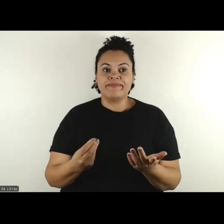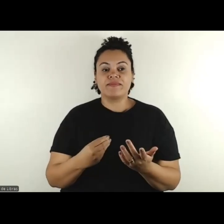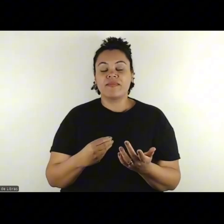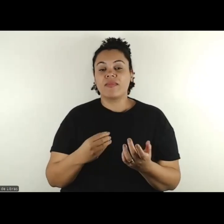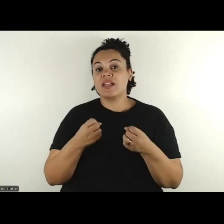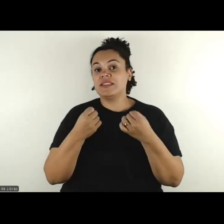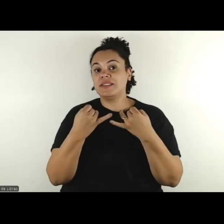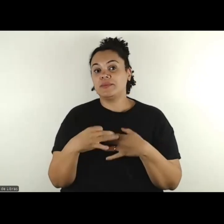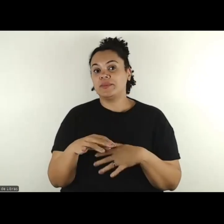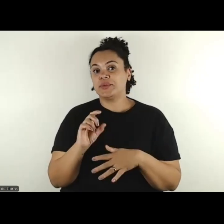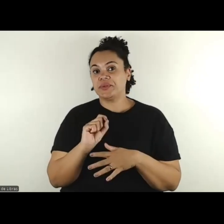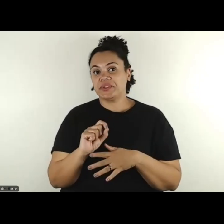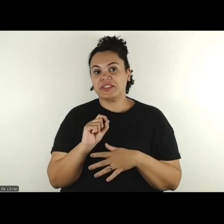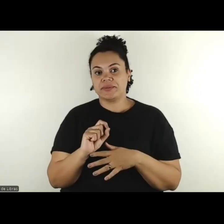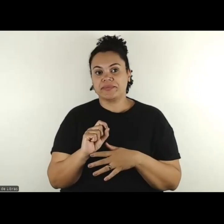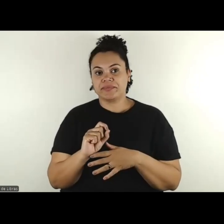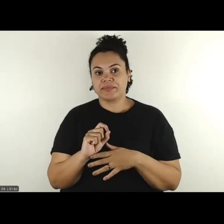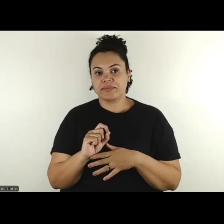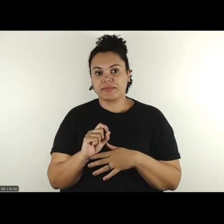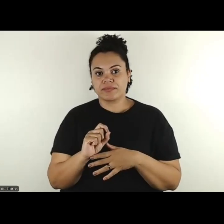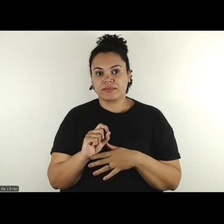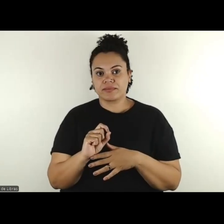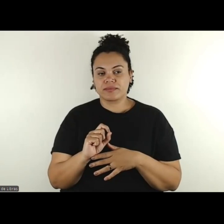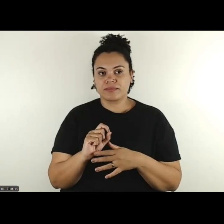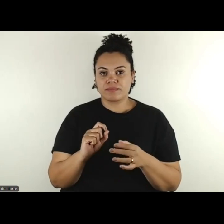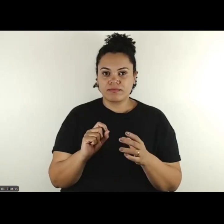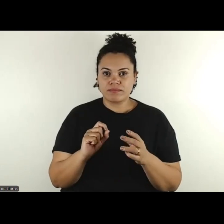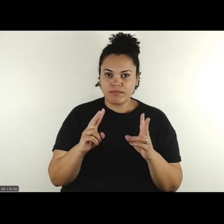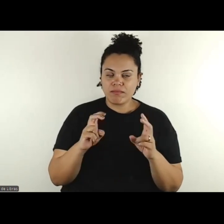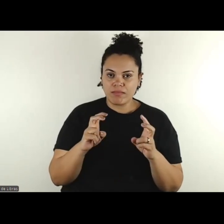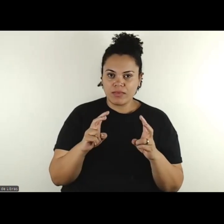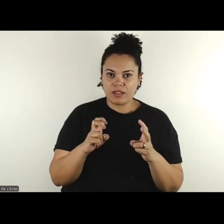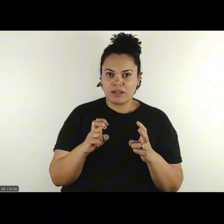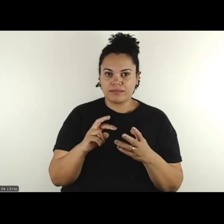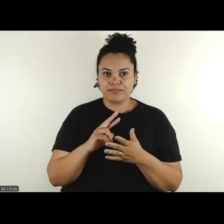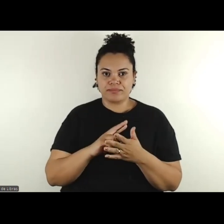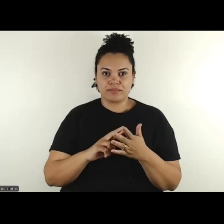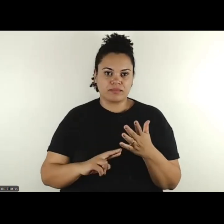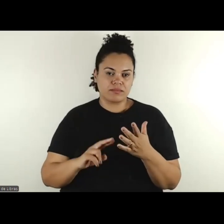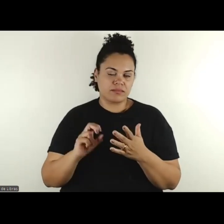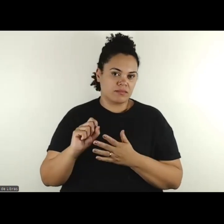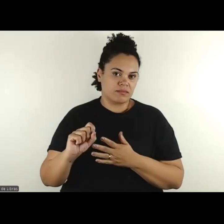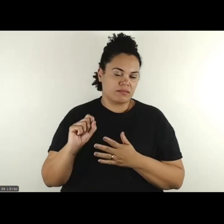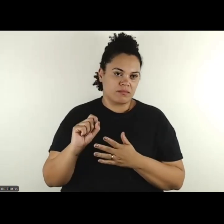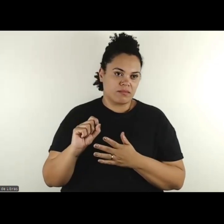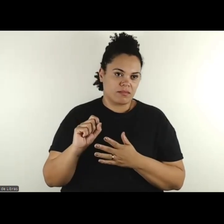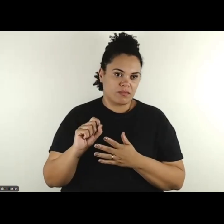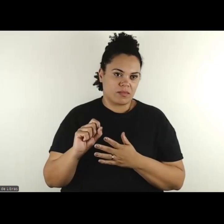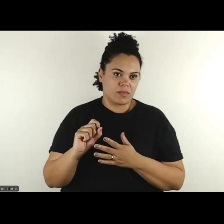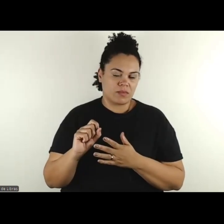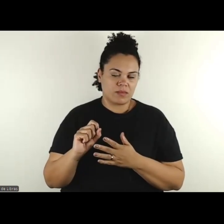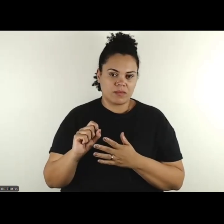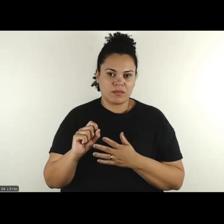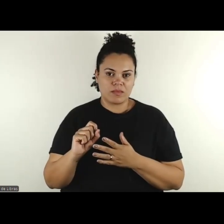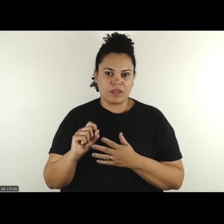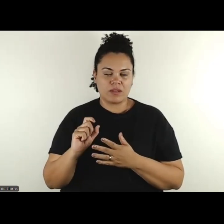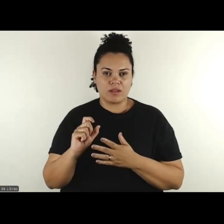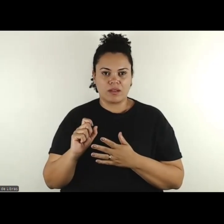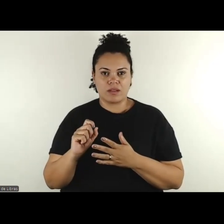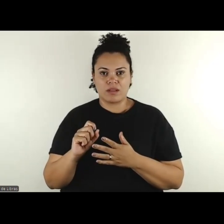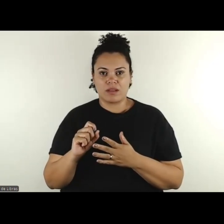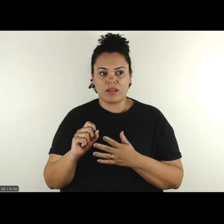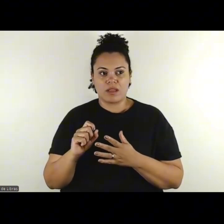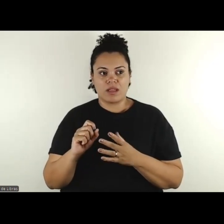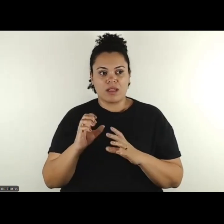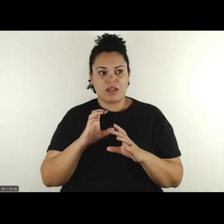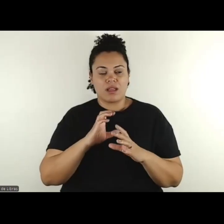em relação a conclusão, né, desse relatório, né? Ele